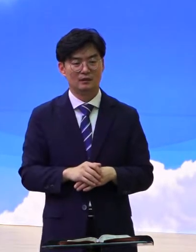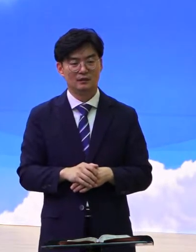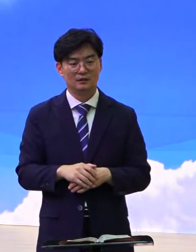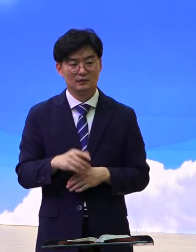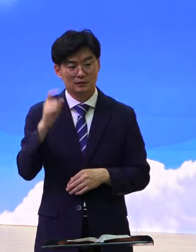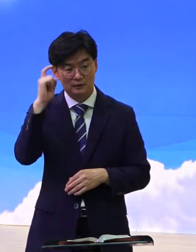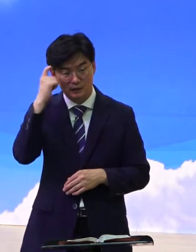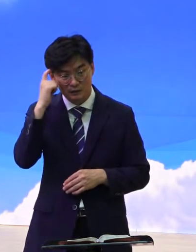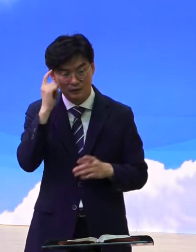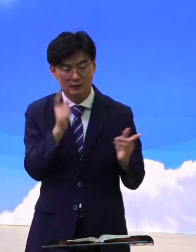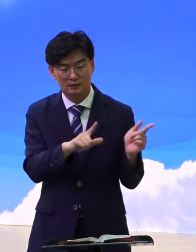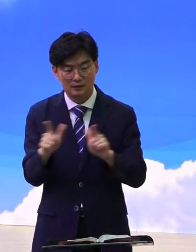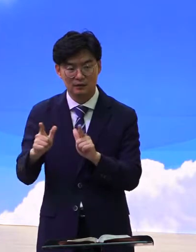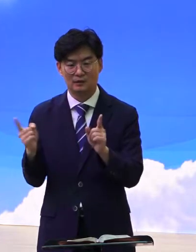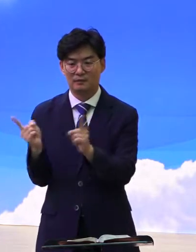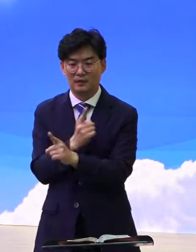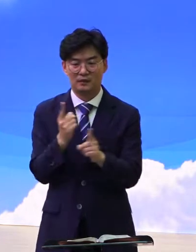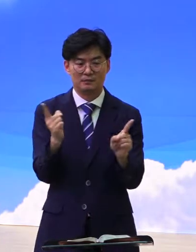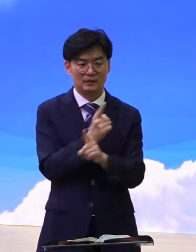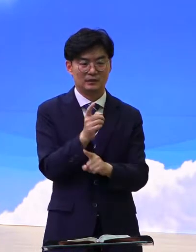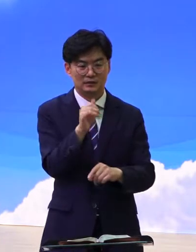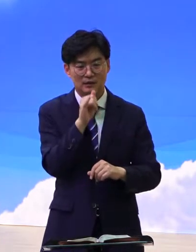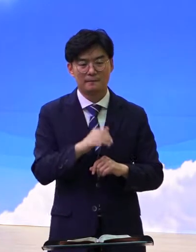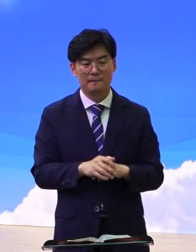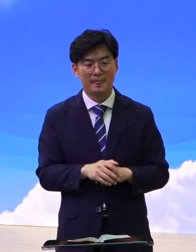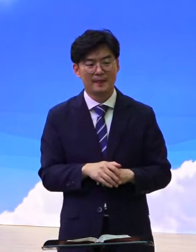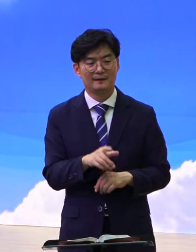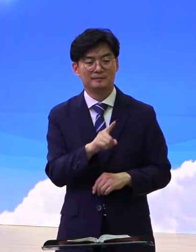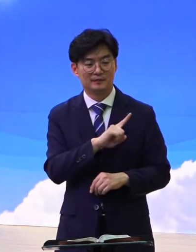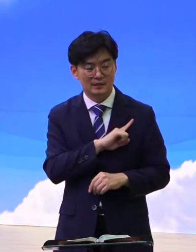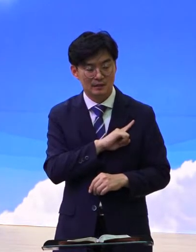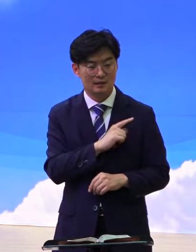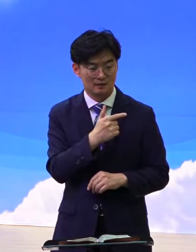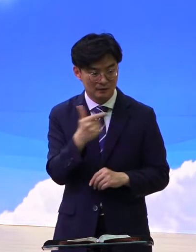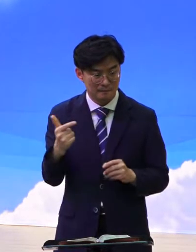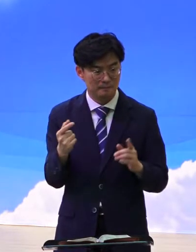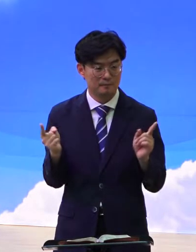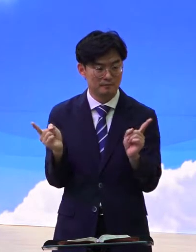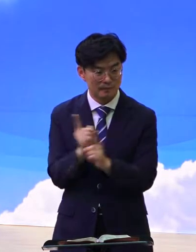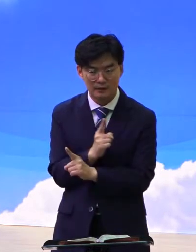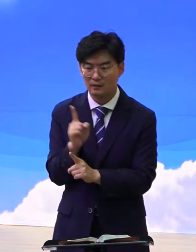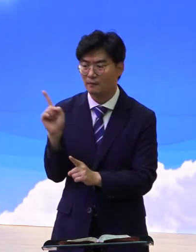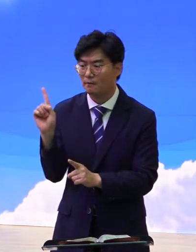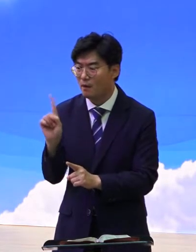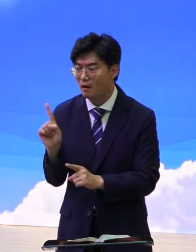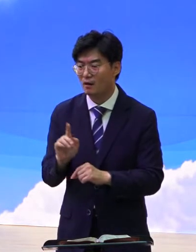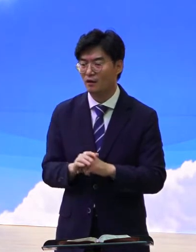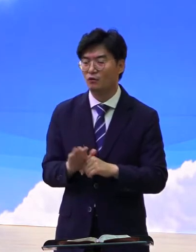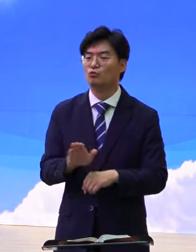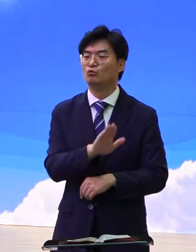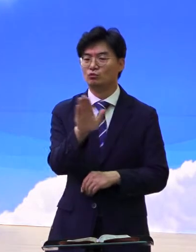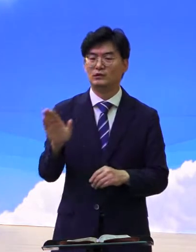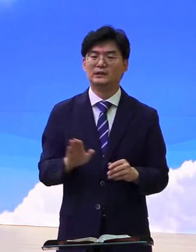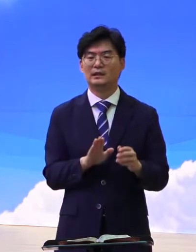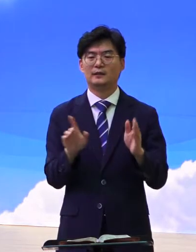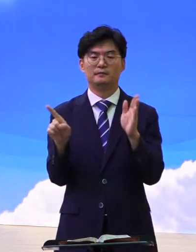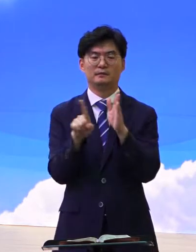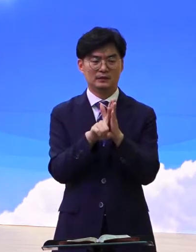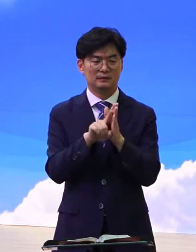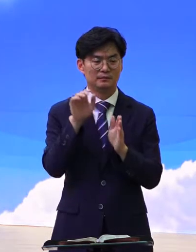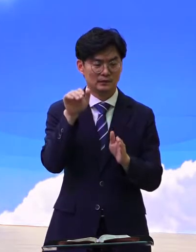다 변했습니다. 근데 그중 가장 큰 변화는 우리의 신앙의 변화라고 생각을